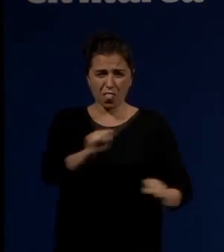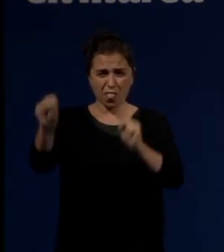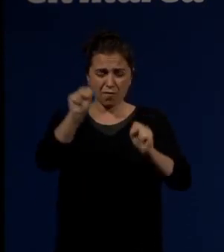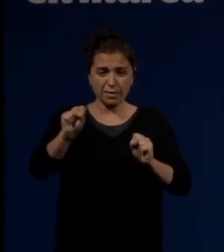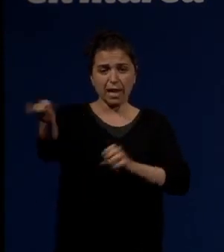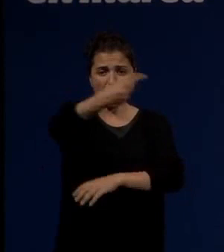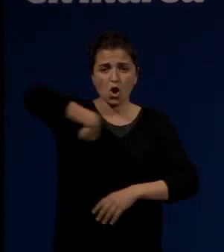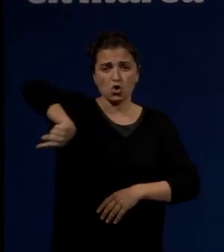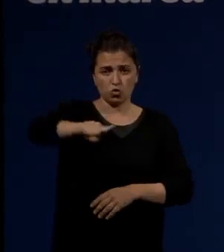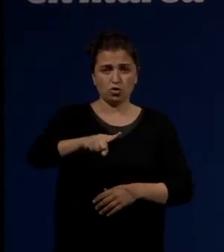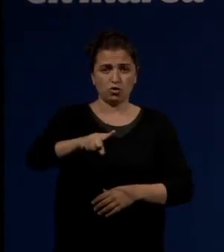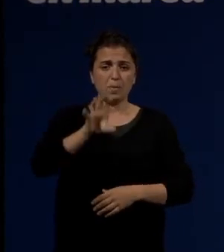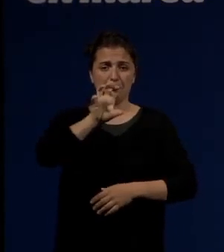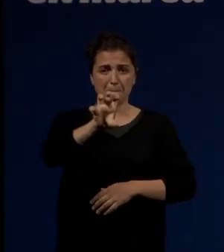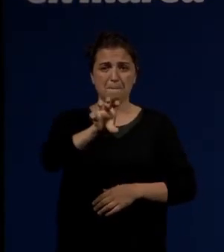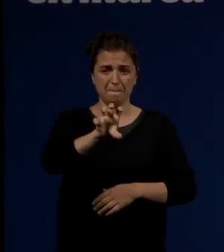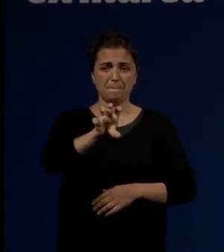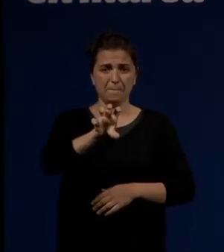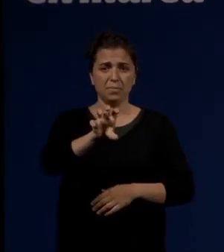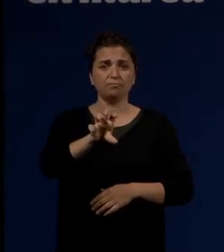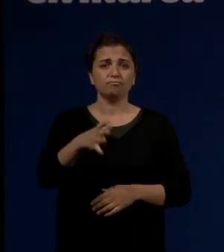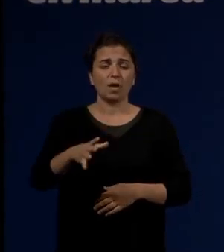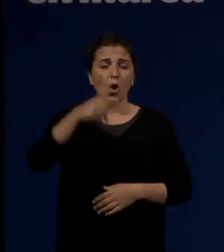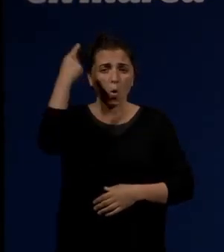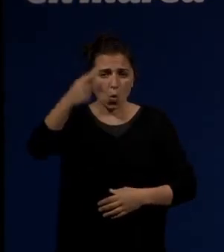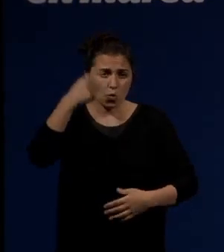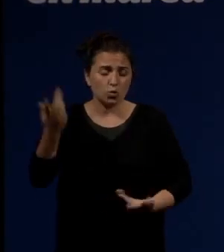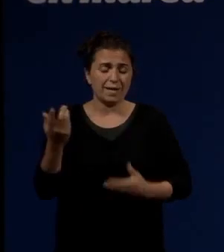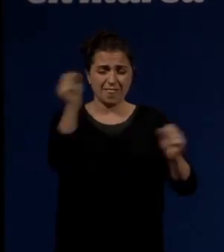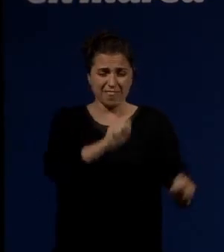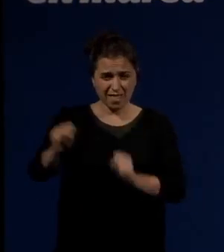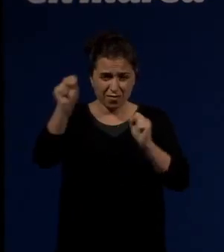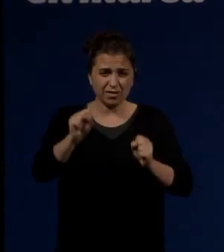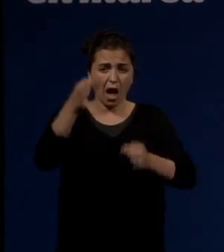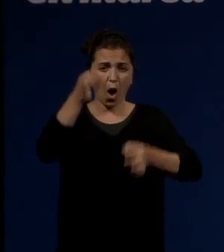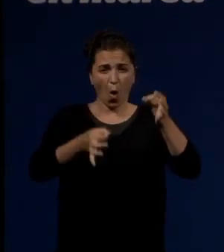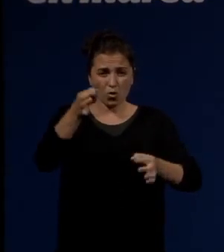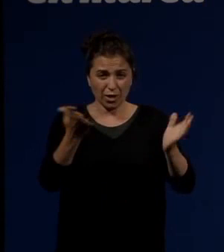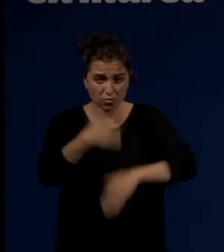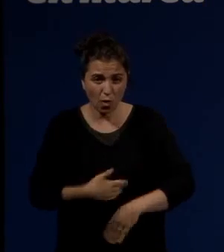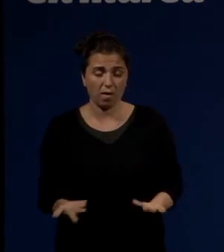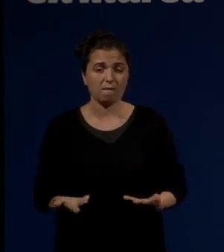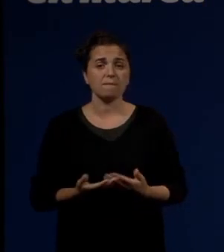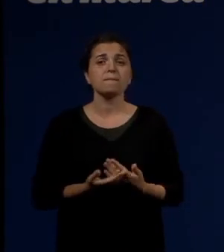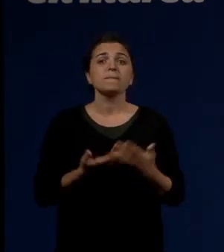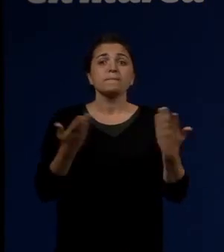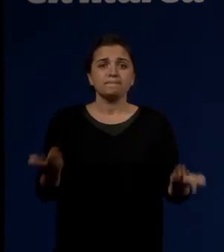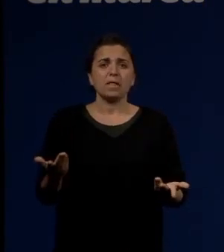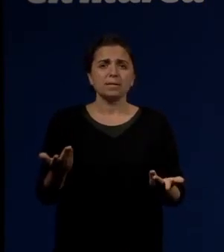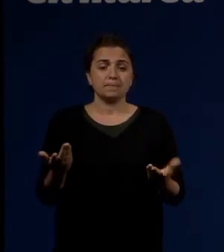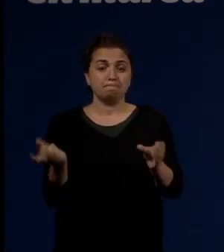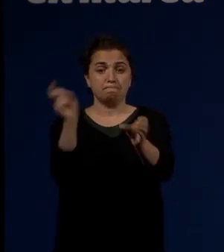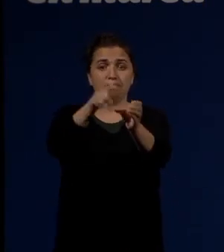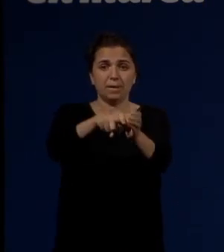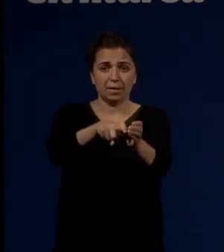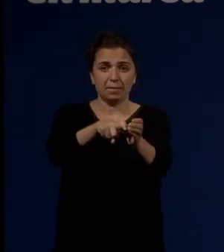do noso patrimonio, da defensa das injustizas e poder aportar pois